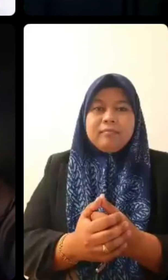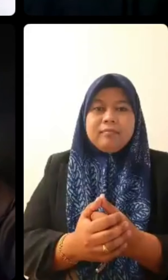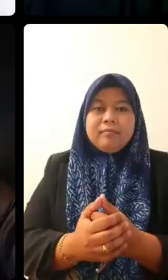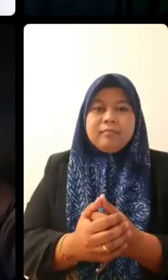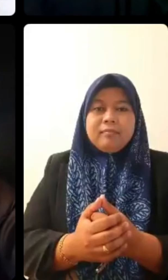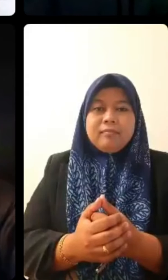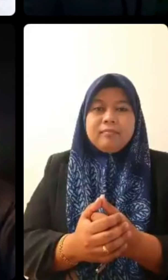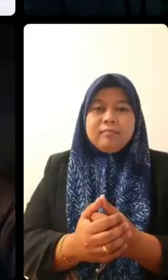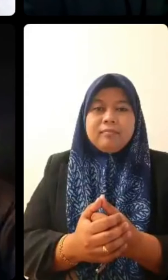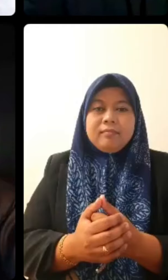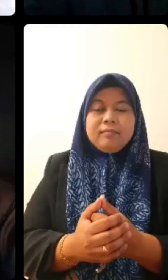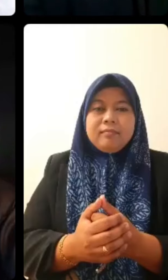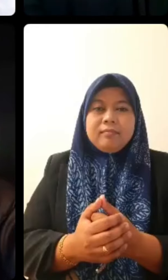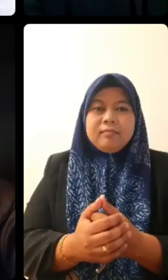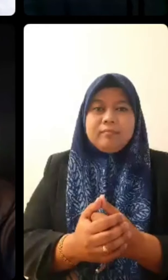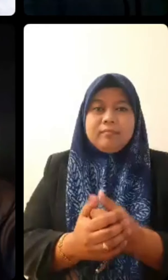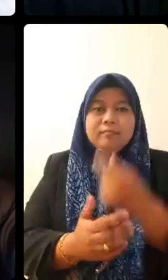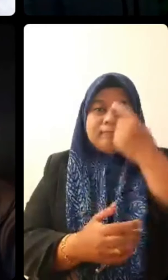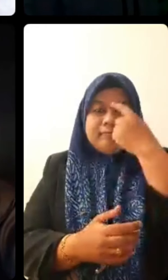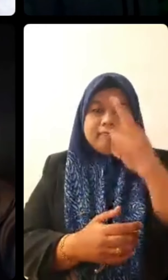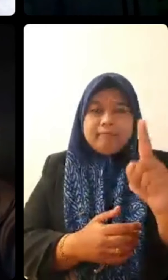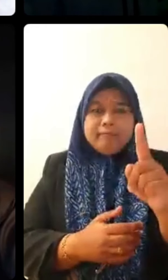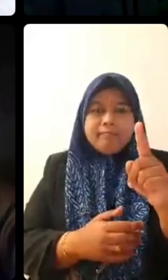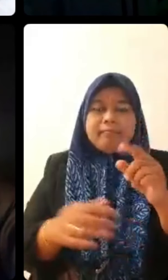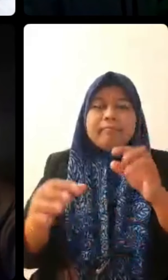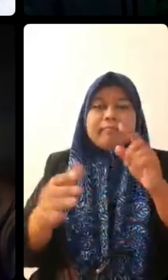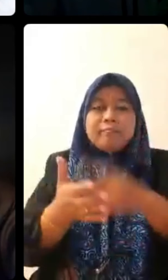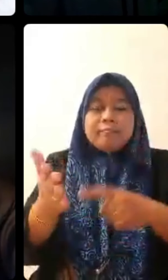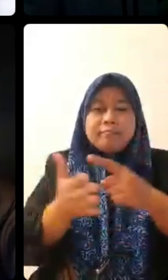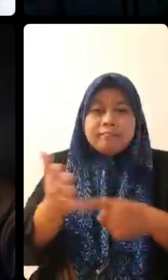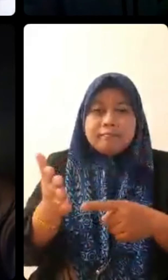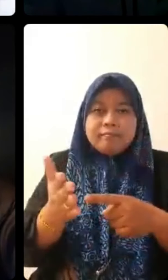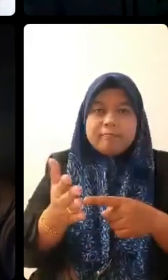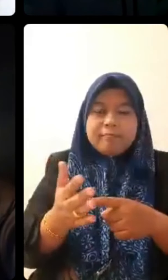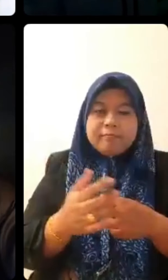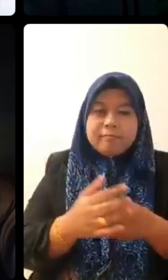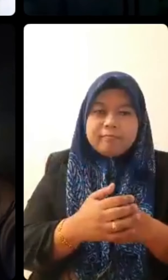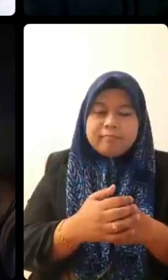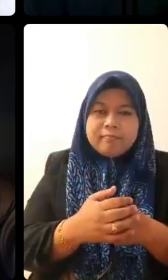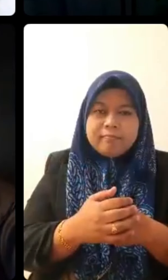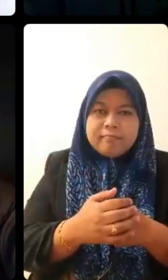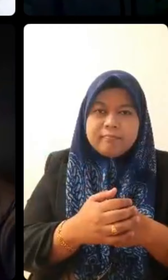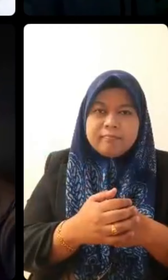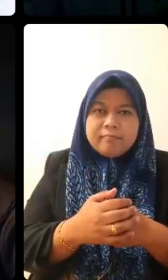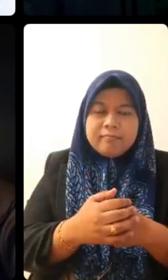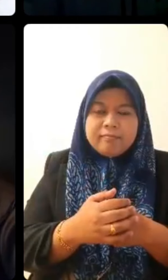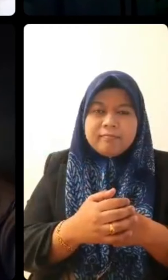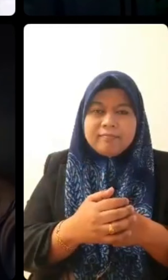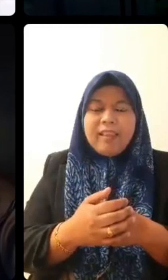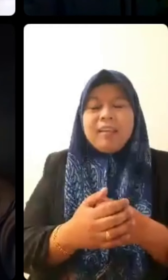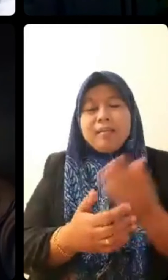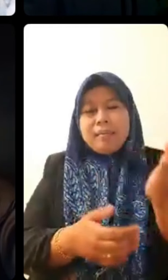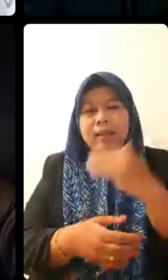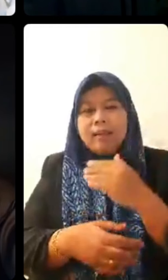Pohon berangan, tempat bertemu, girangnya rasa si anak dara, baliklah tuan membawa ilmu,